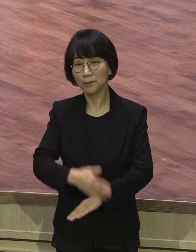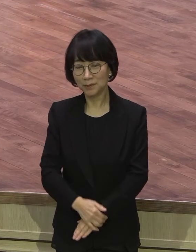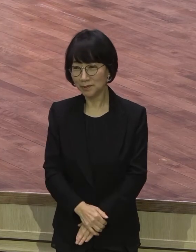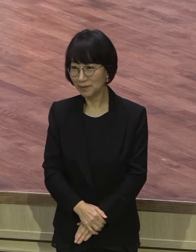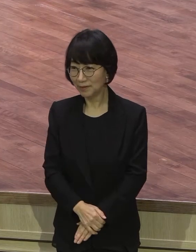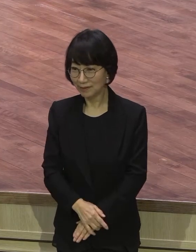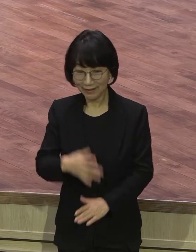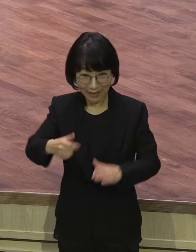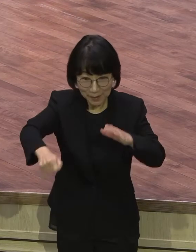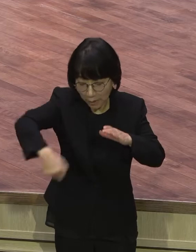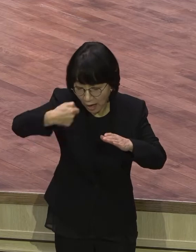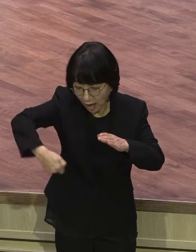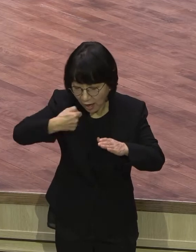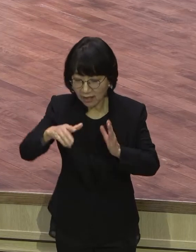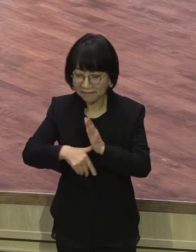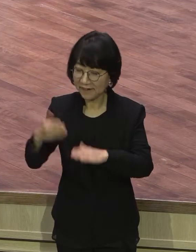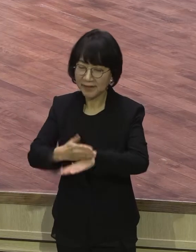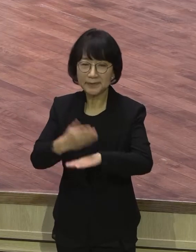밥을 먹으면서 감사를 몰라.